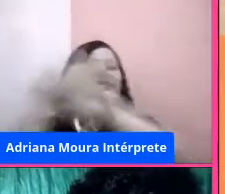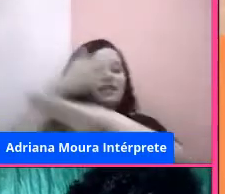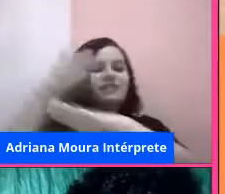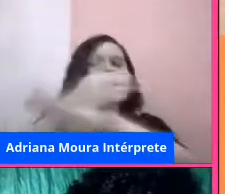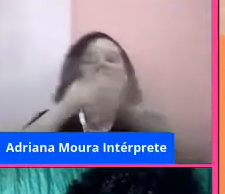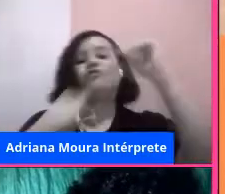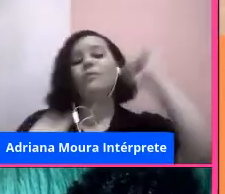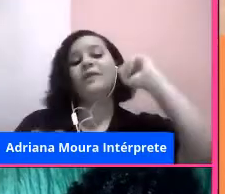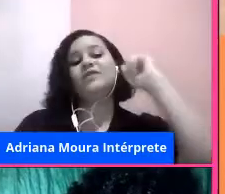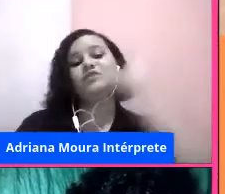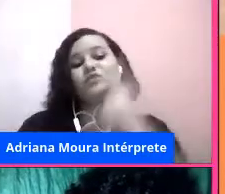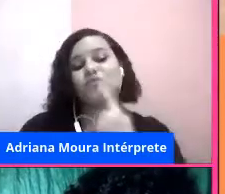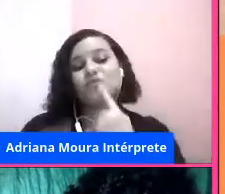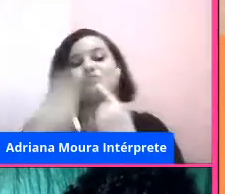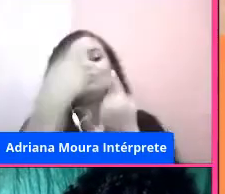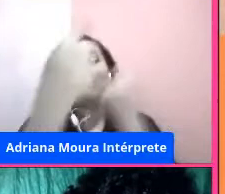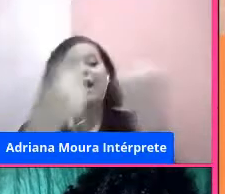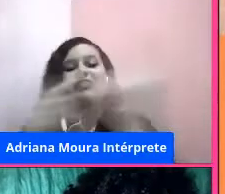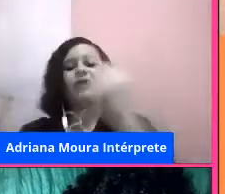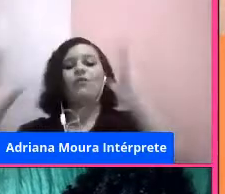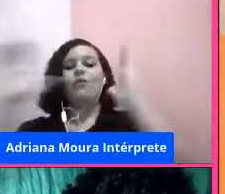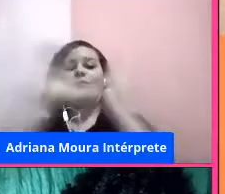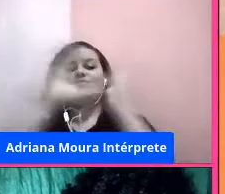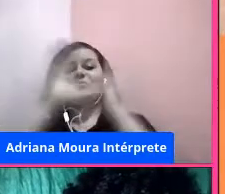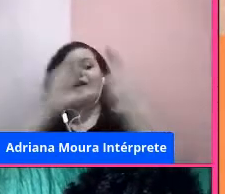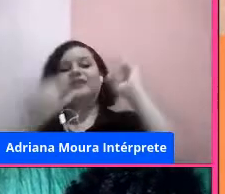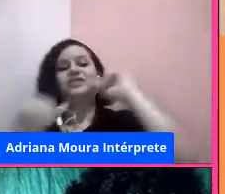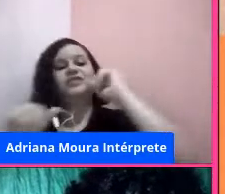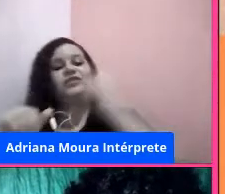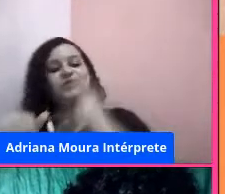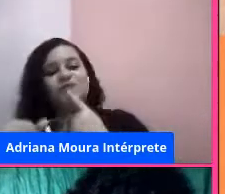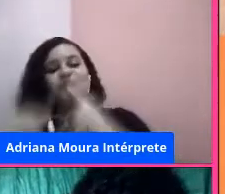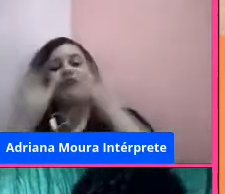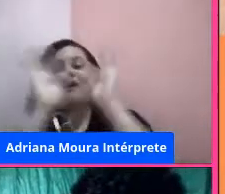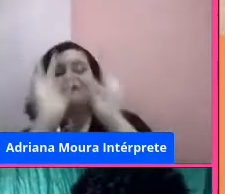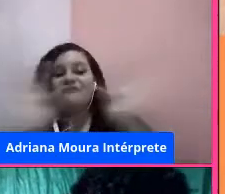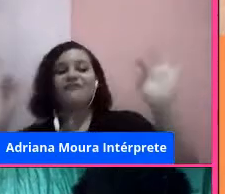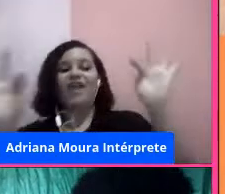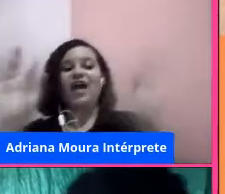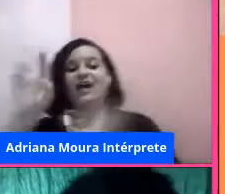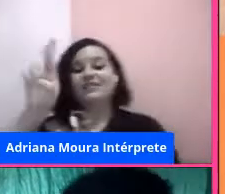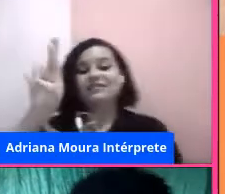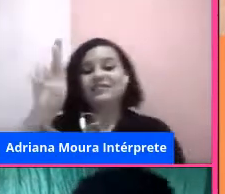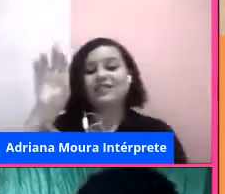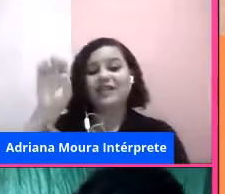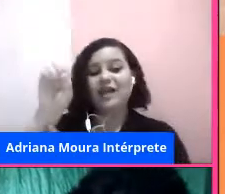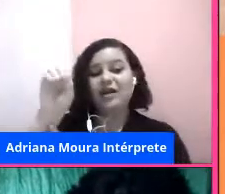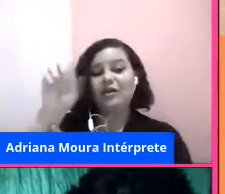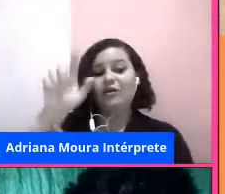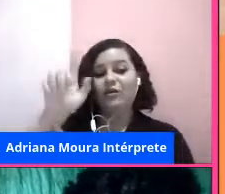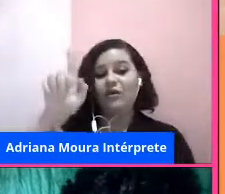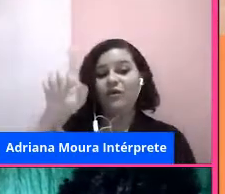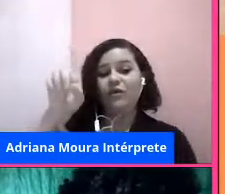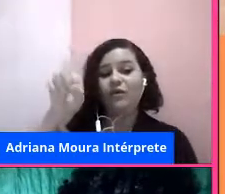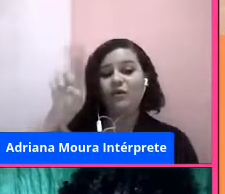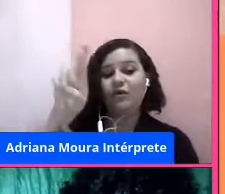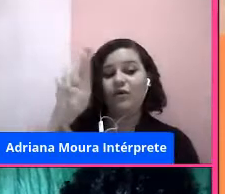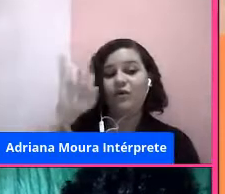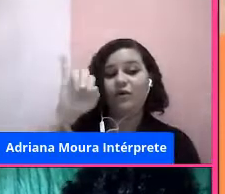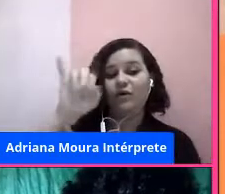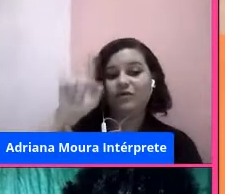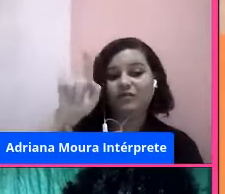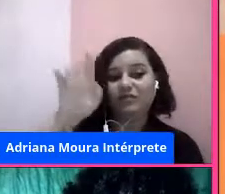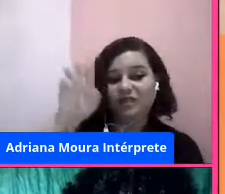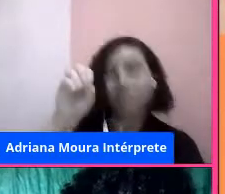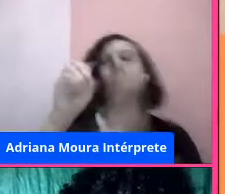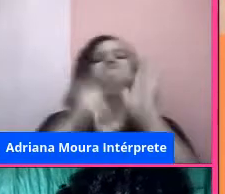comunidade surda. Então, é isso. Essa frase de Rodrigo traz esse impacto dessa nossa responsabilidade e que